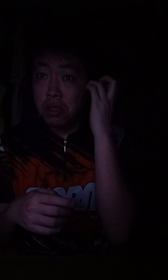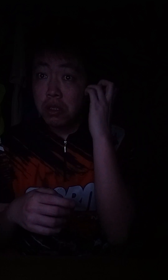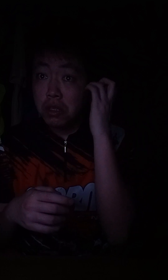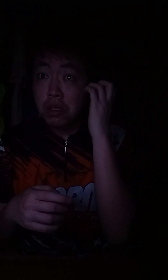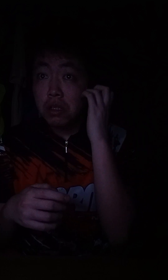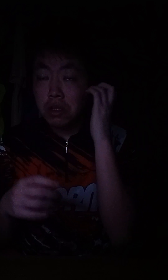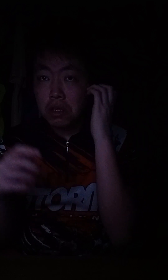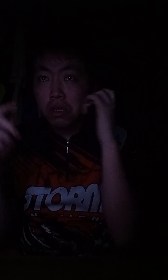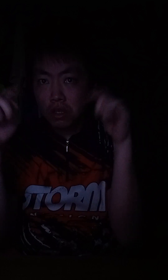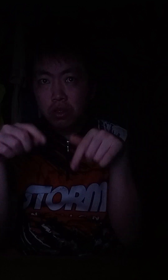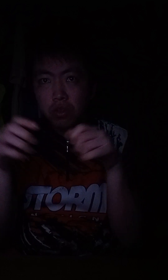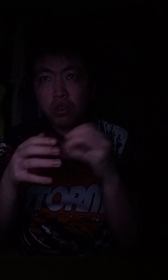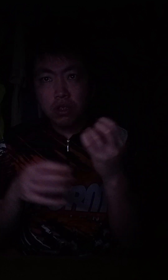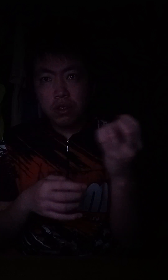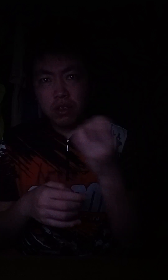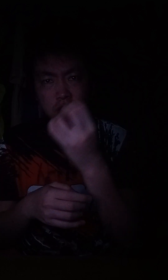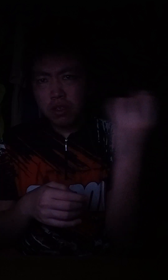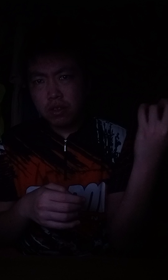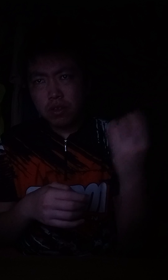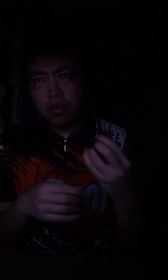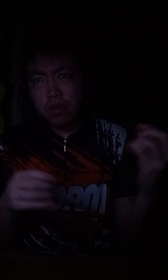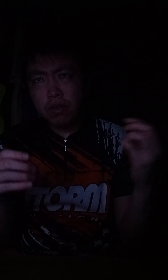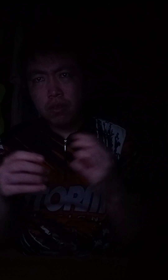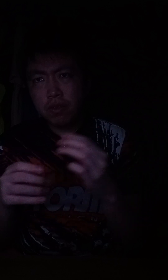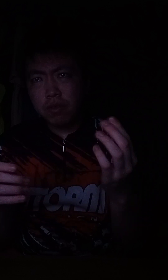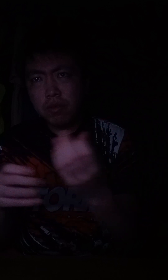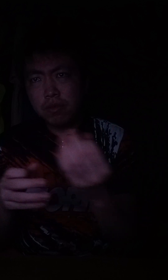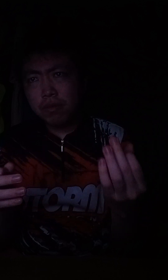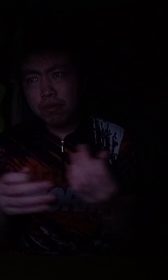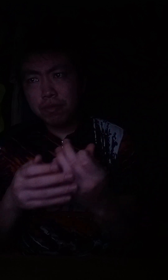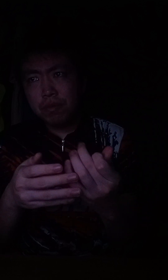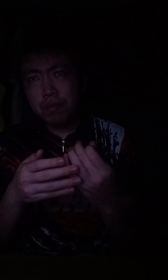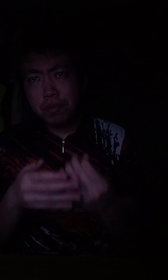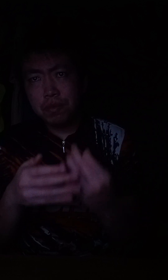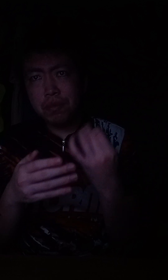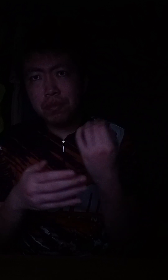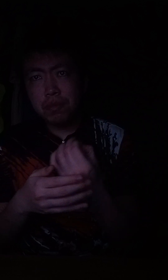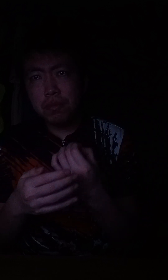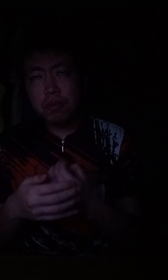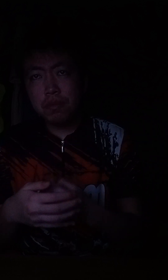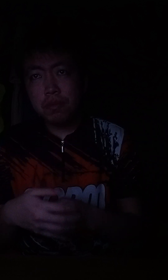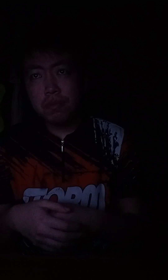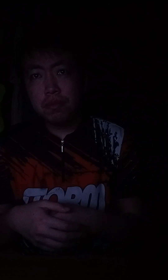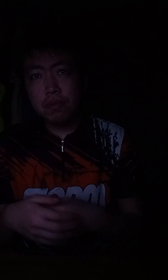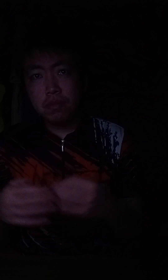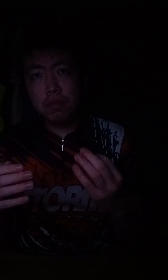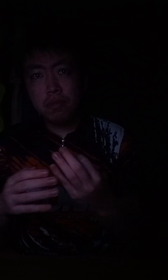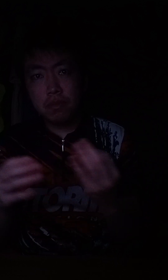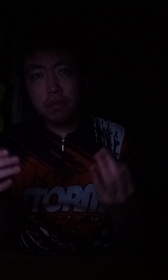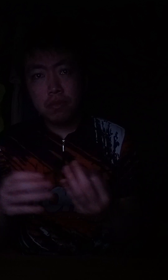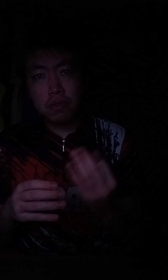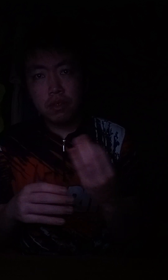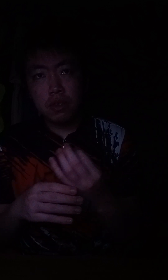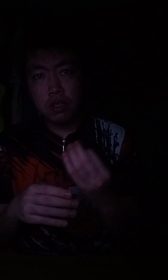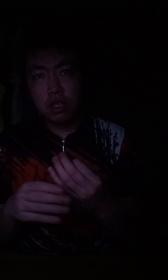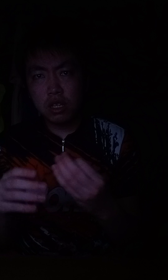줄이고 응급 상황 시에도 빠르게 구조할 수 있도록 합니다. 같은 화장실, 칸막이 비중을